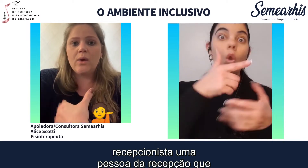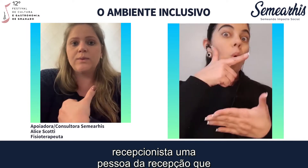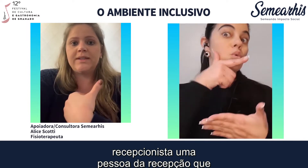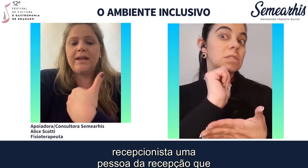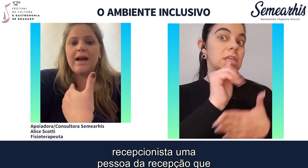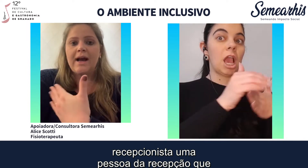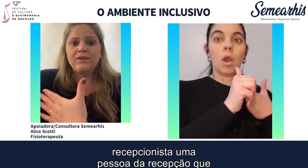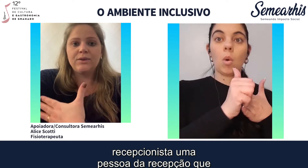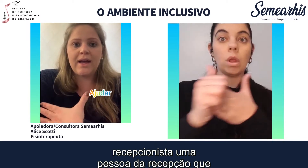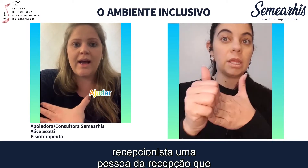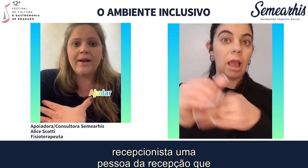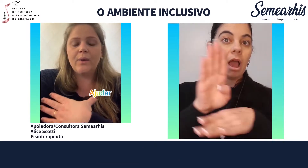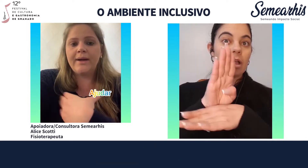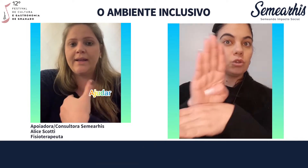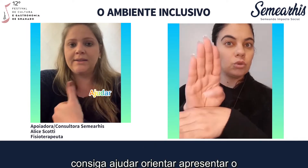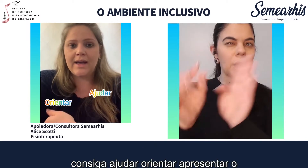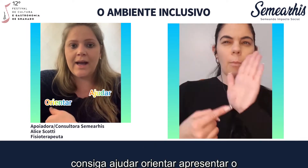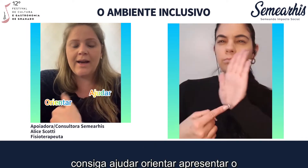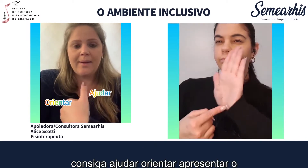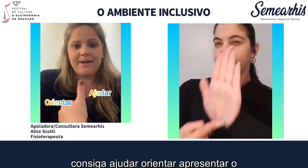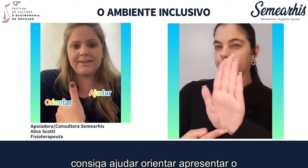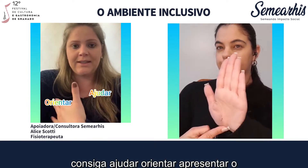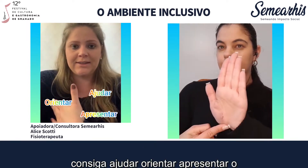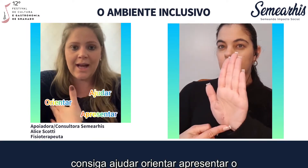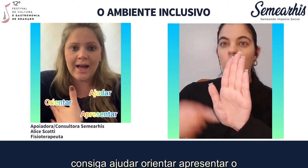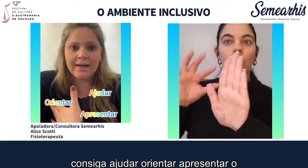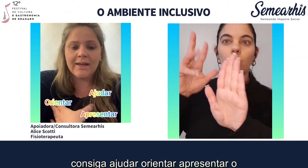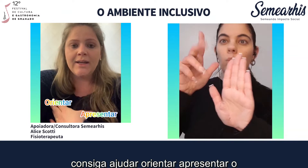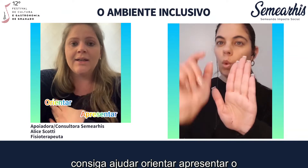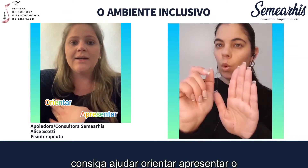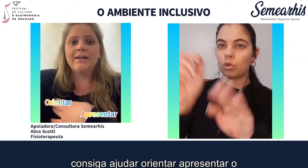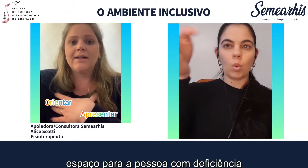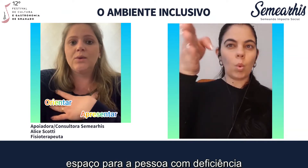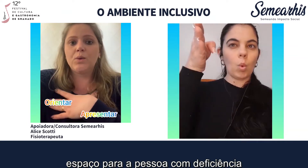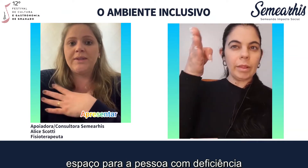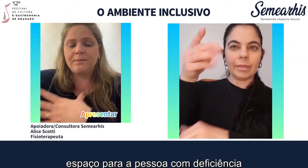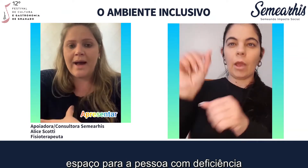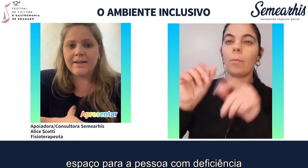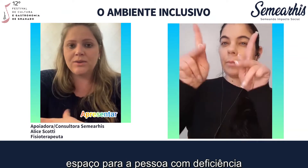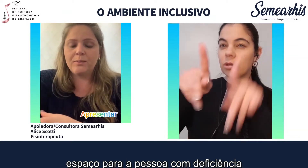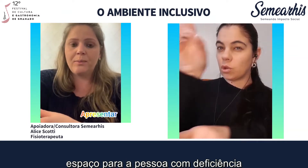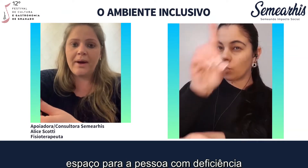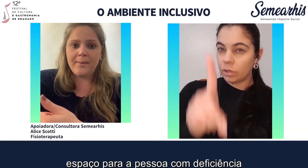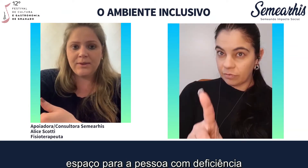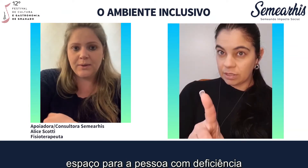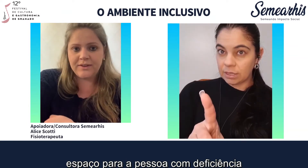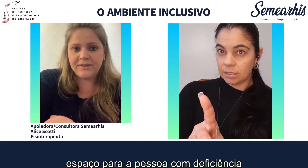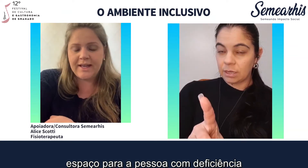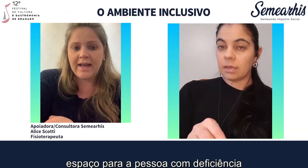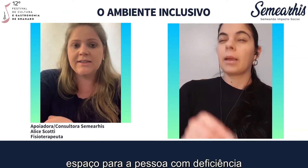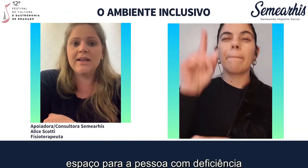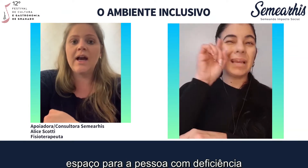que consiga ajudar, orientar, apresentar o espaço para a pessoa